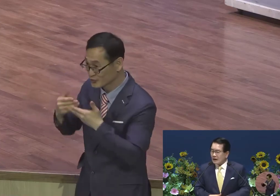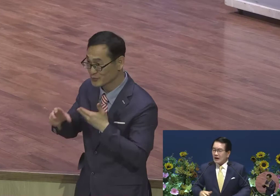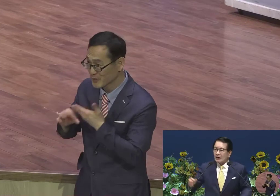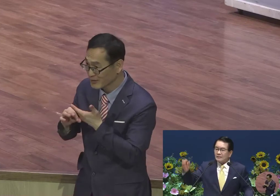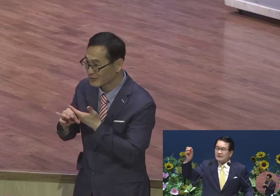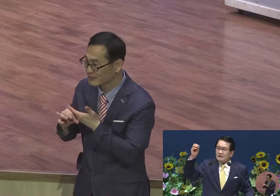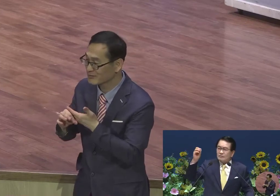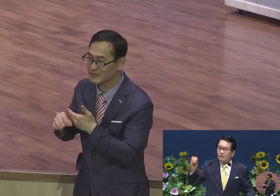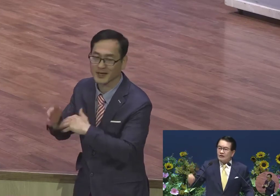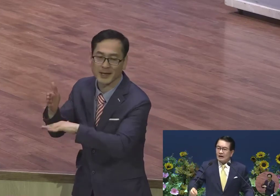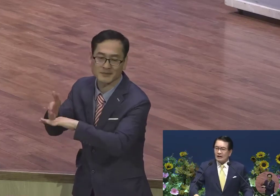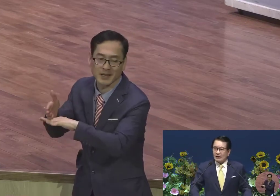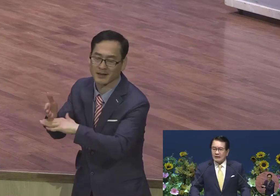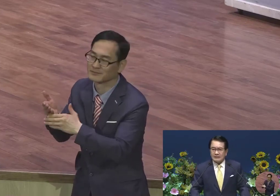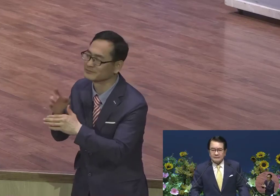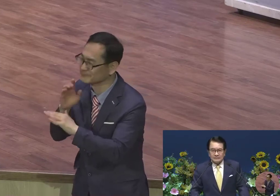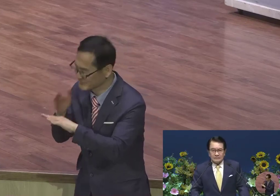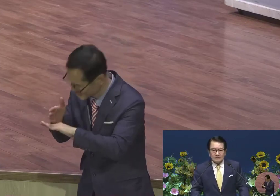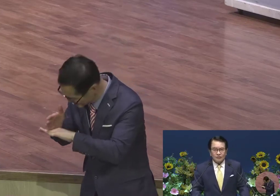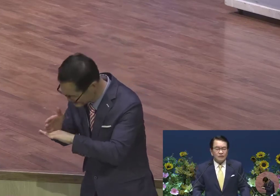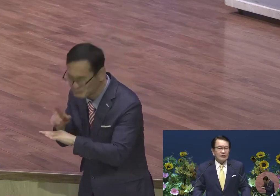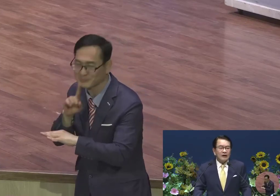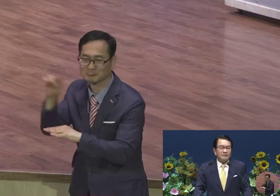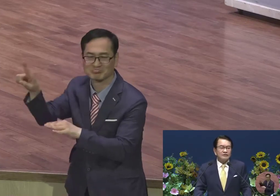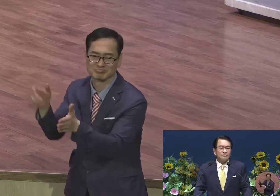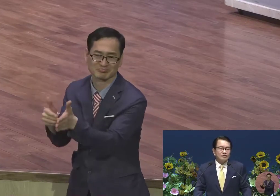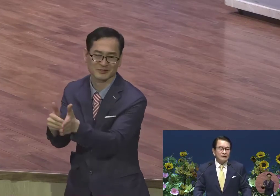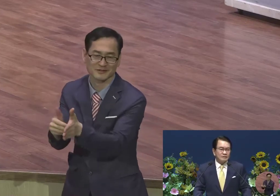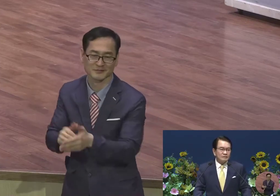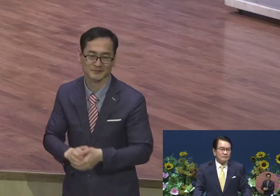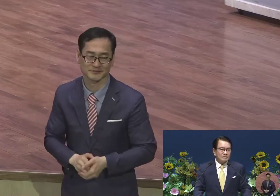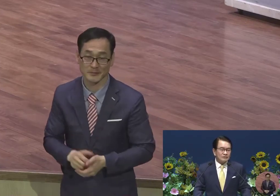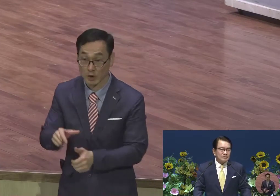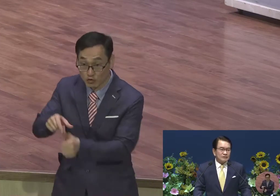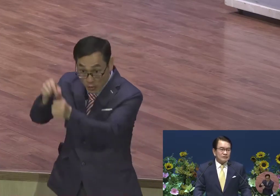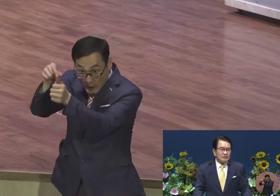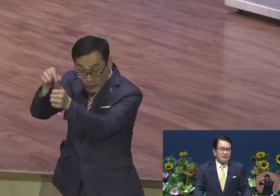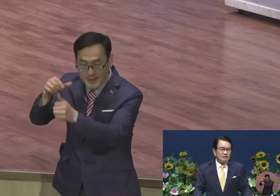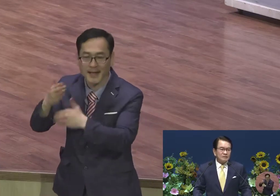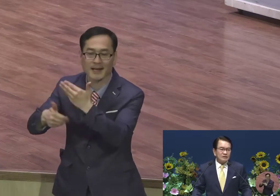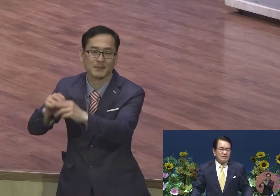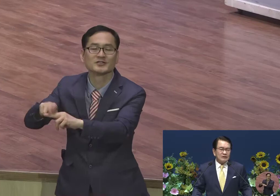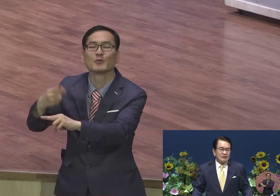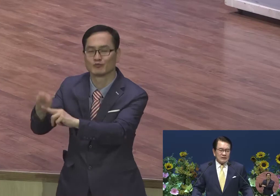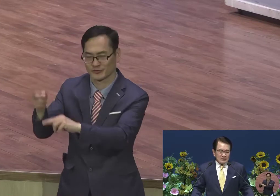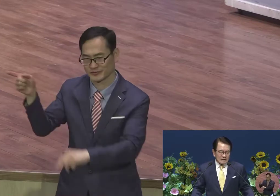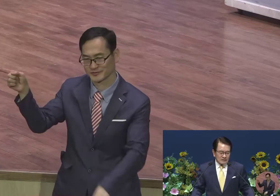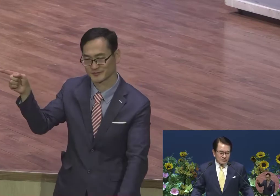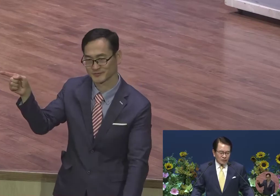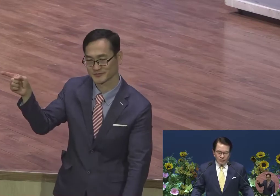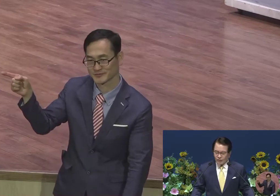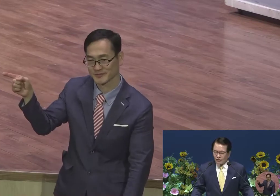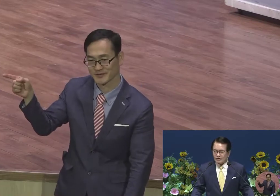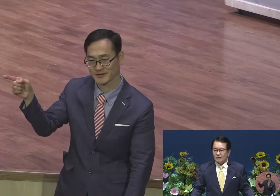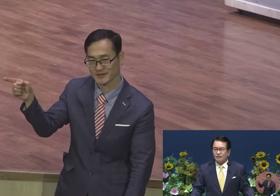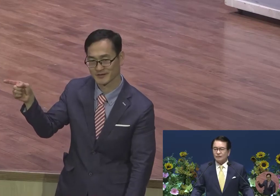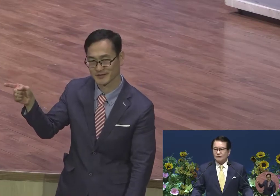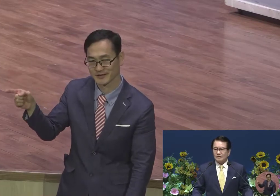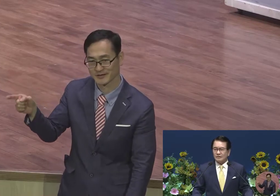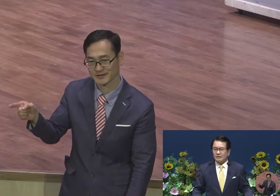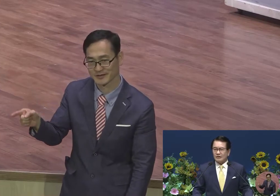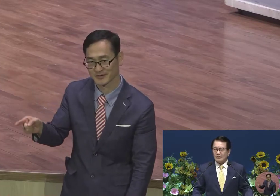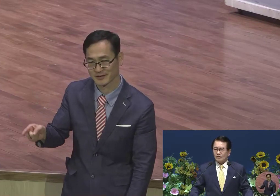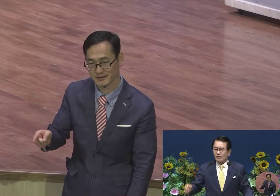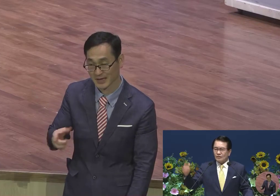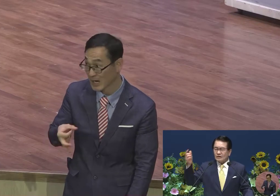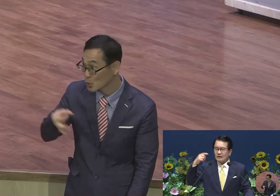하나님의 선물이라 구원은 하나님의 선물이에요 이거는 뭐 이거는 뭐 돈으로 치를 수가